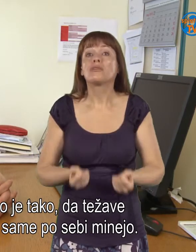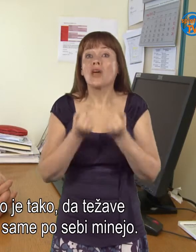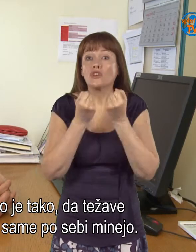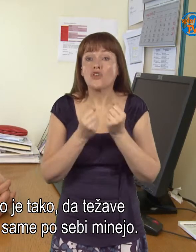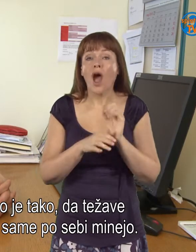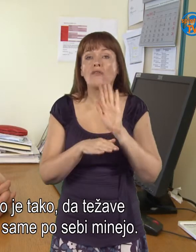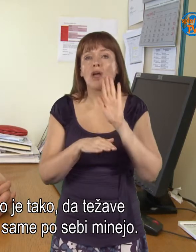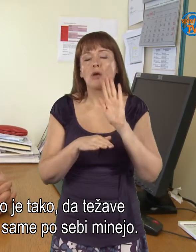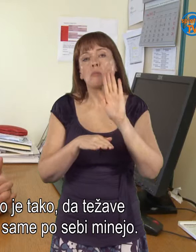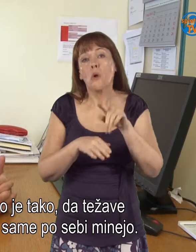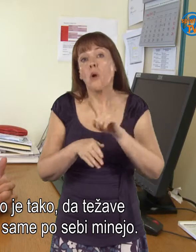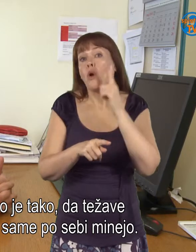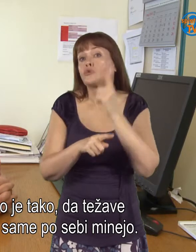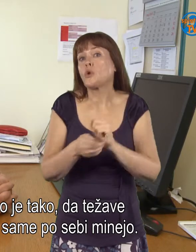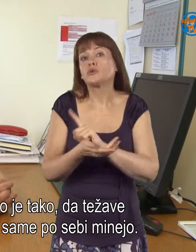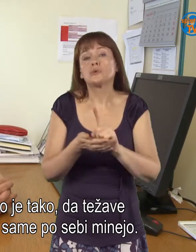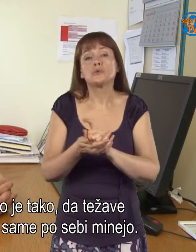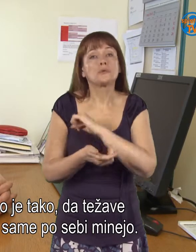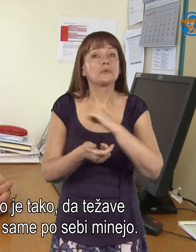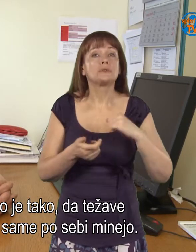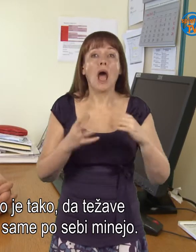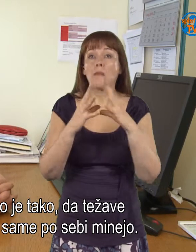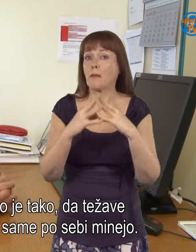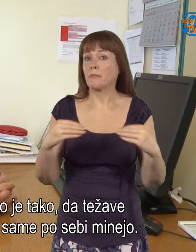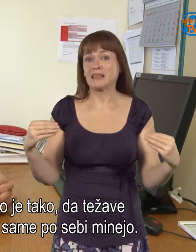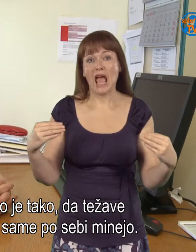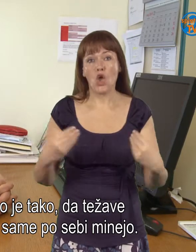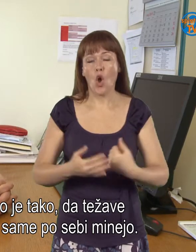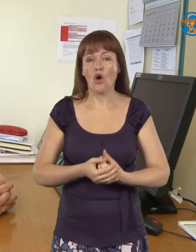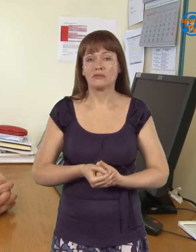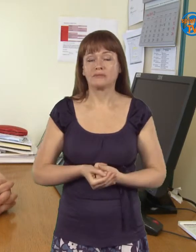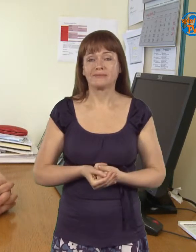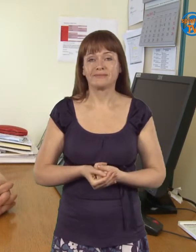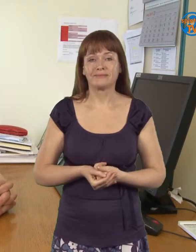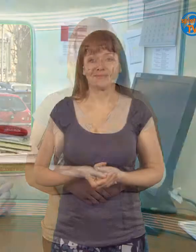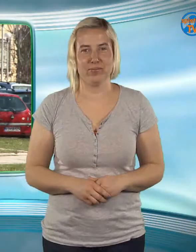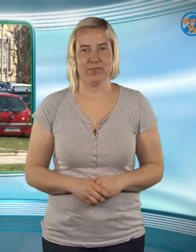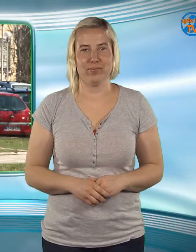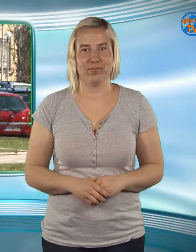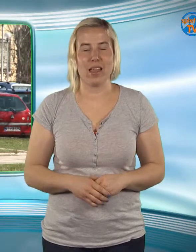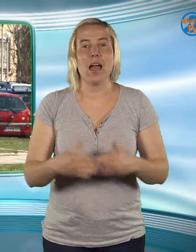težave po določenem času same po sebi minejo.